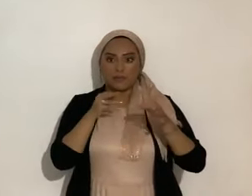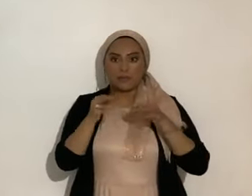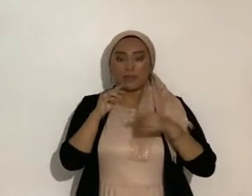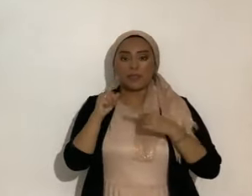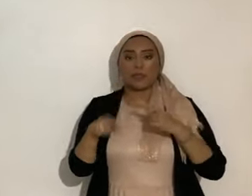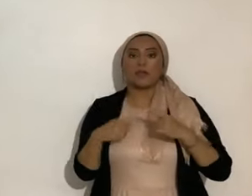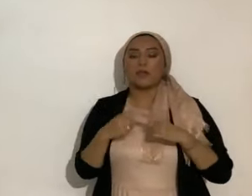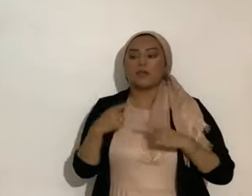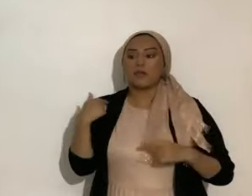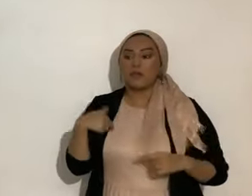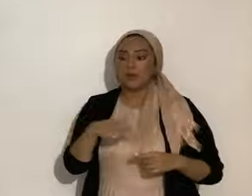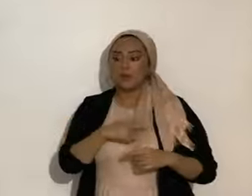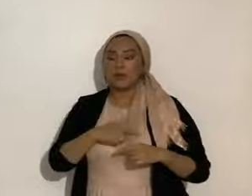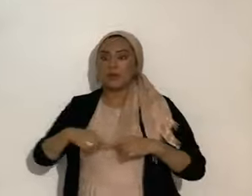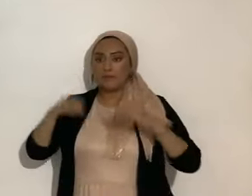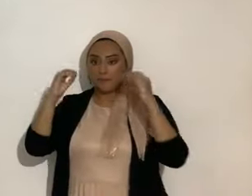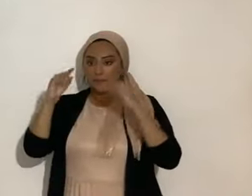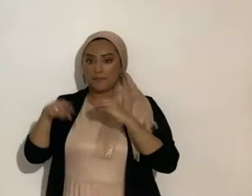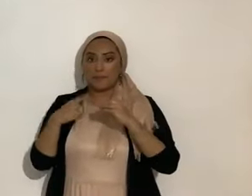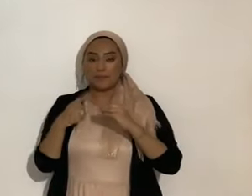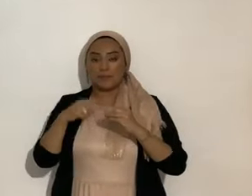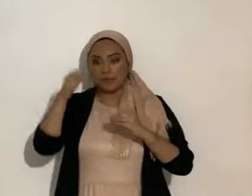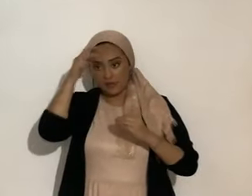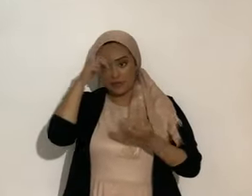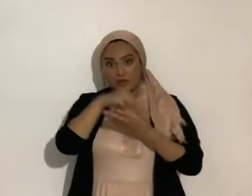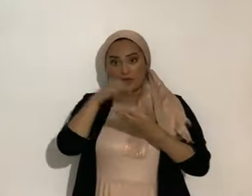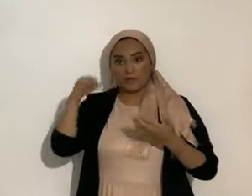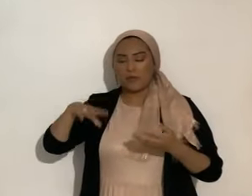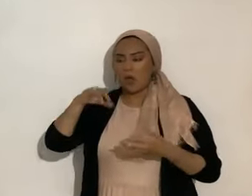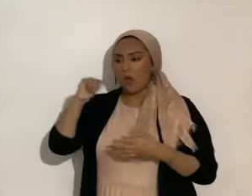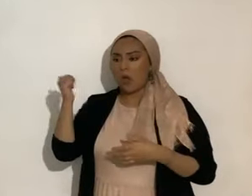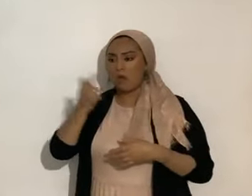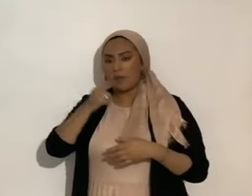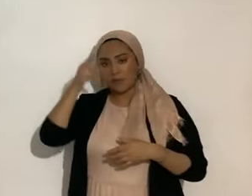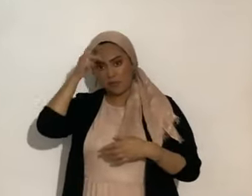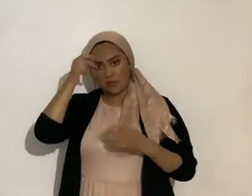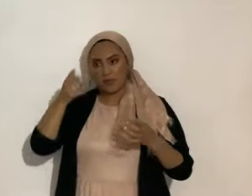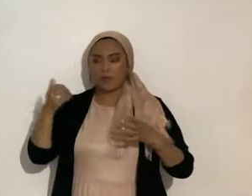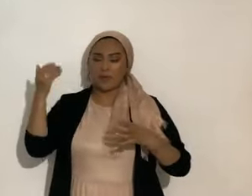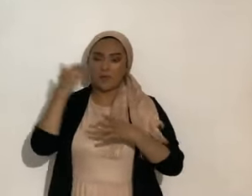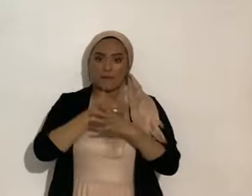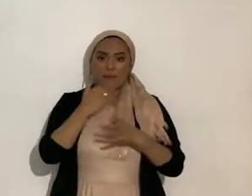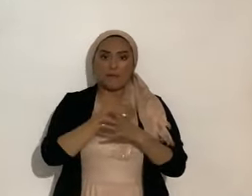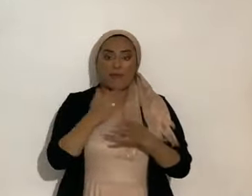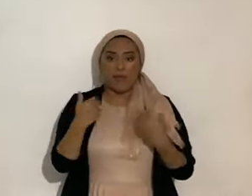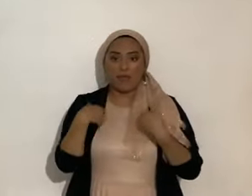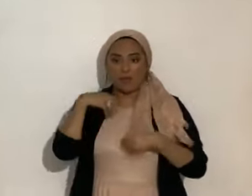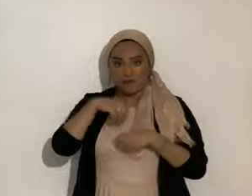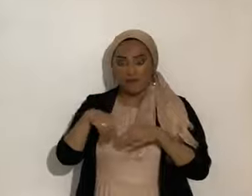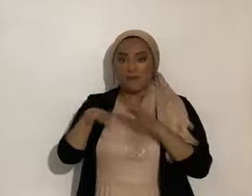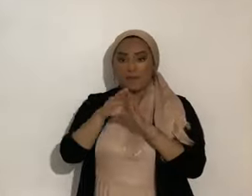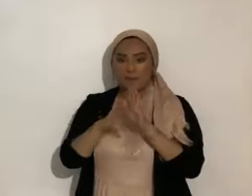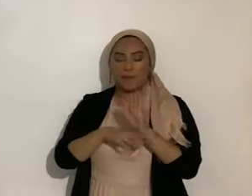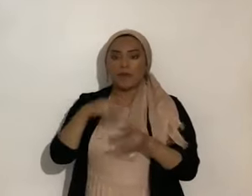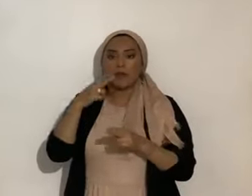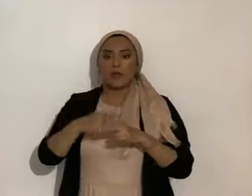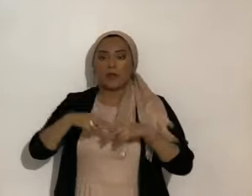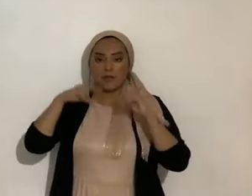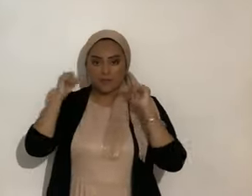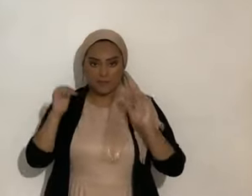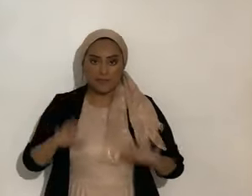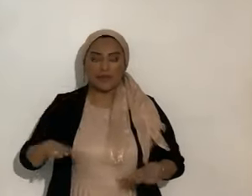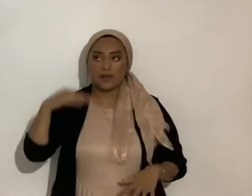cuando nosotros ministramos liberación y decimos, son atados, sujetados todos los hombres fuertes y demonios, eso está en la Biblia, en el nombre bendito de